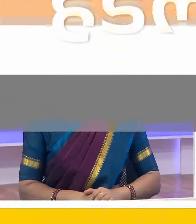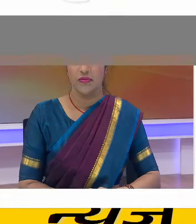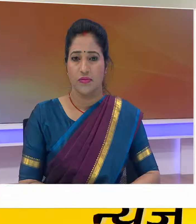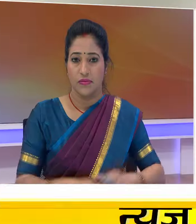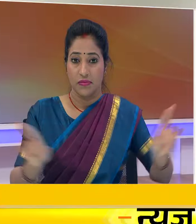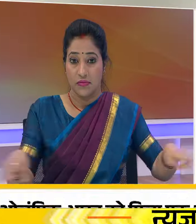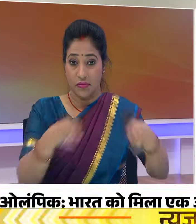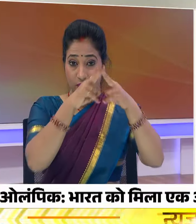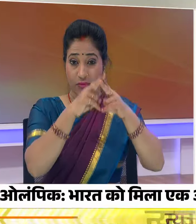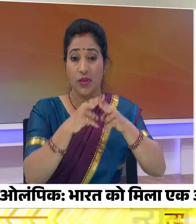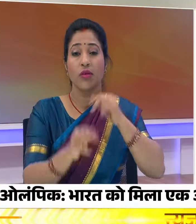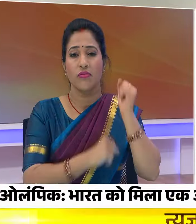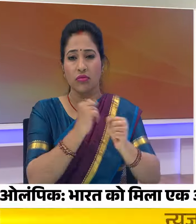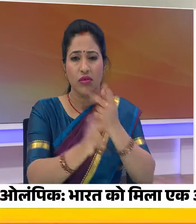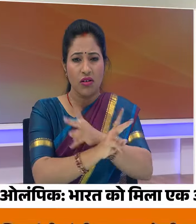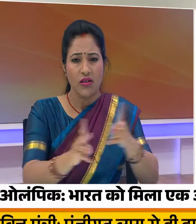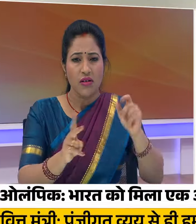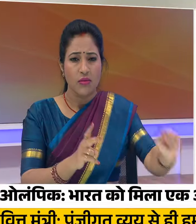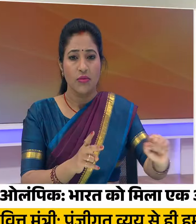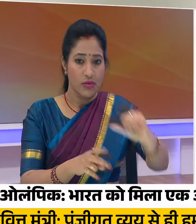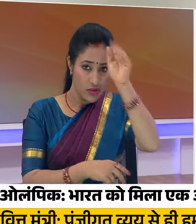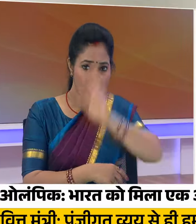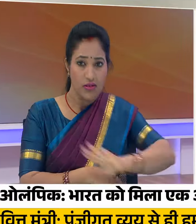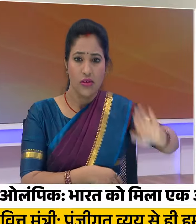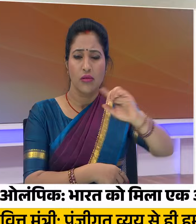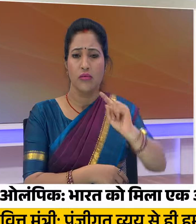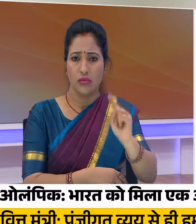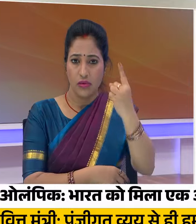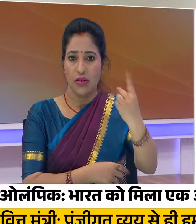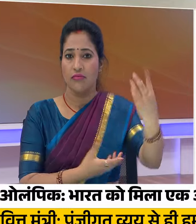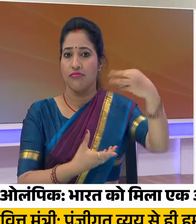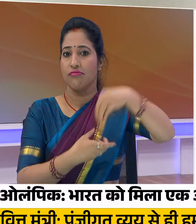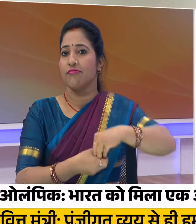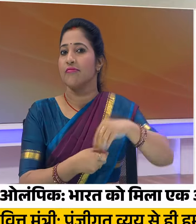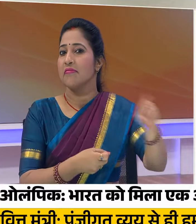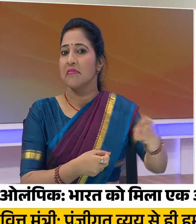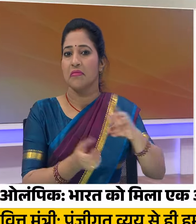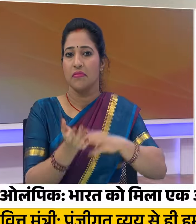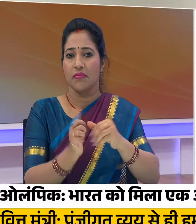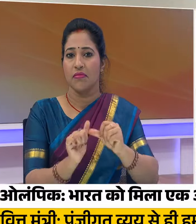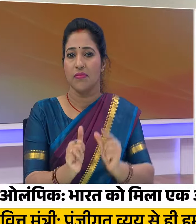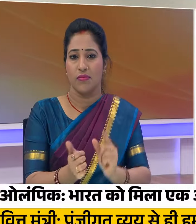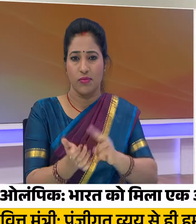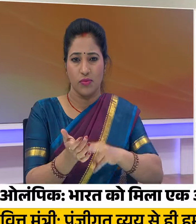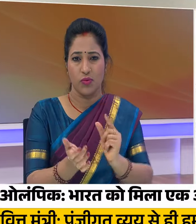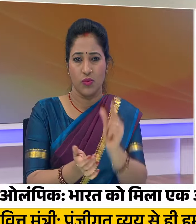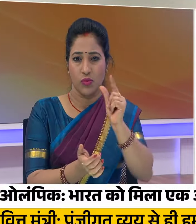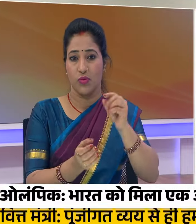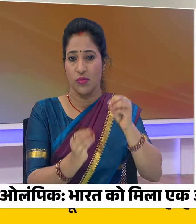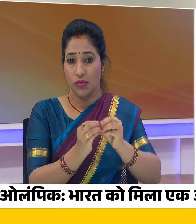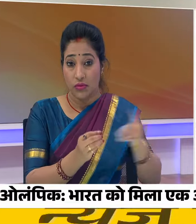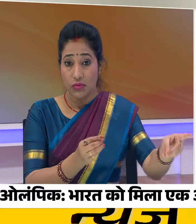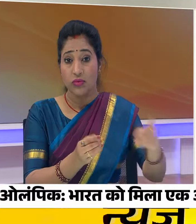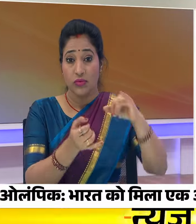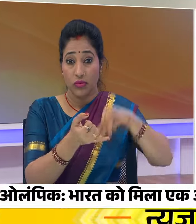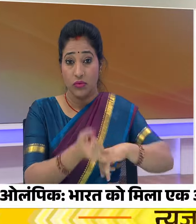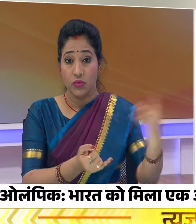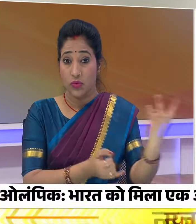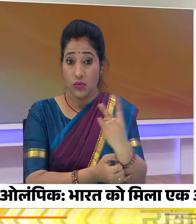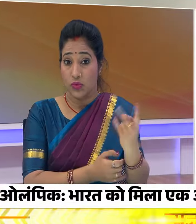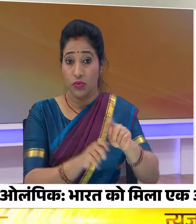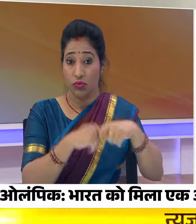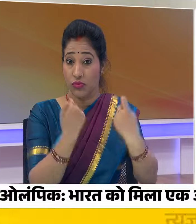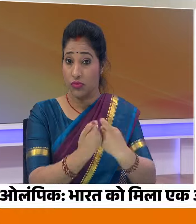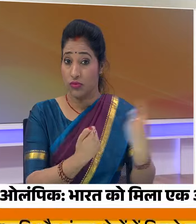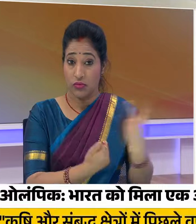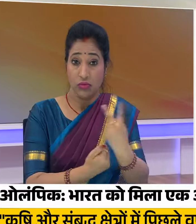और पेरिस ओलंपिक में भारत के खाते में एक और पदक। मनु भाकर सरबजोत सिंह की जोड़ी ने देश को